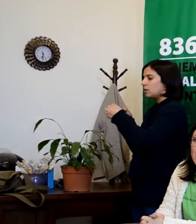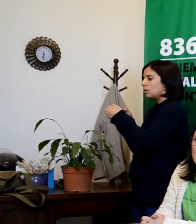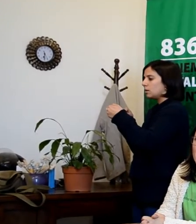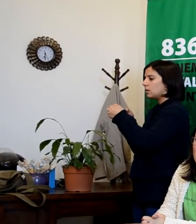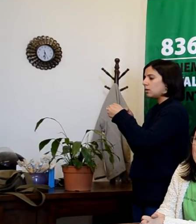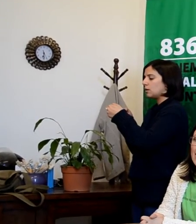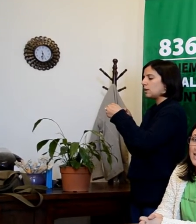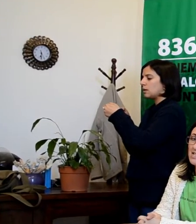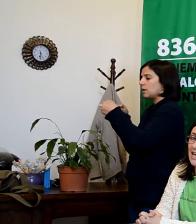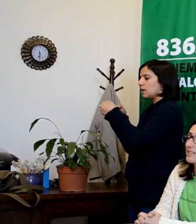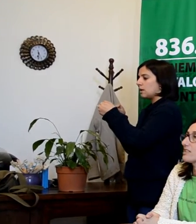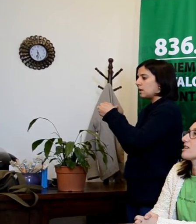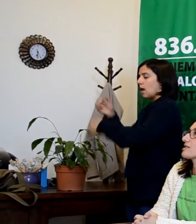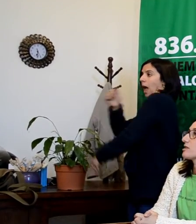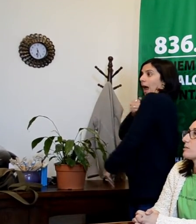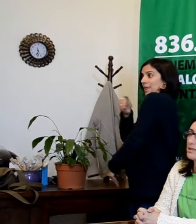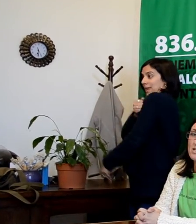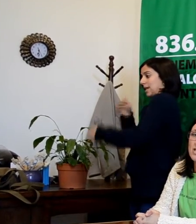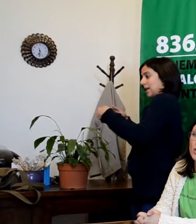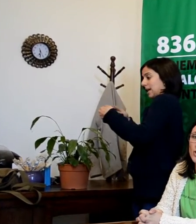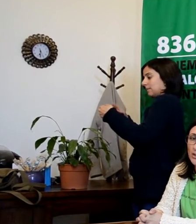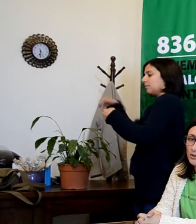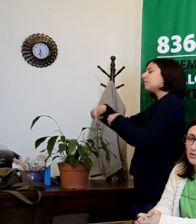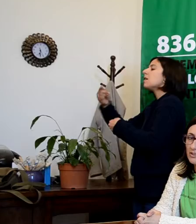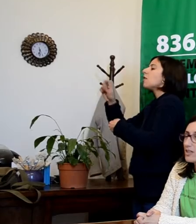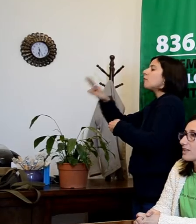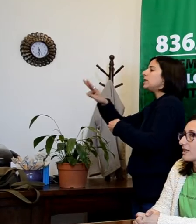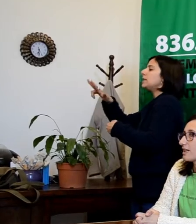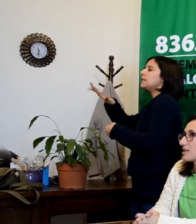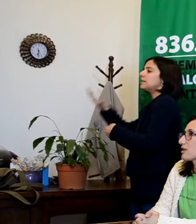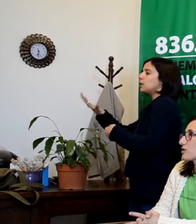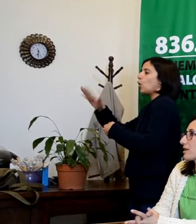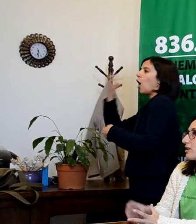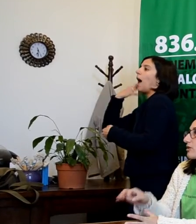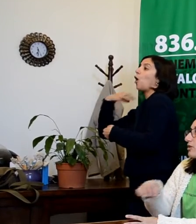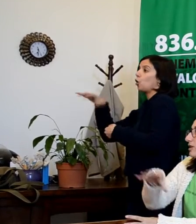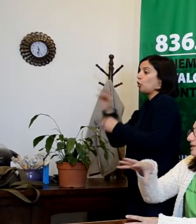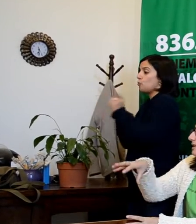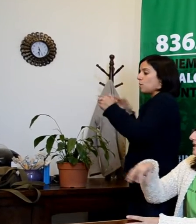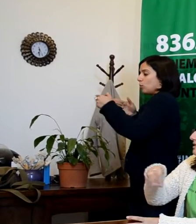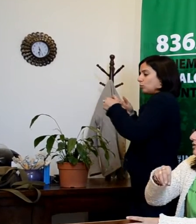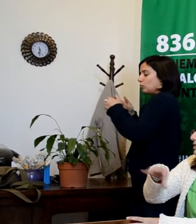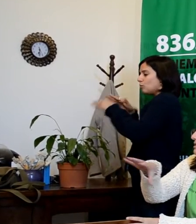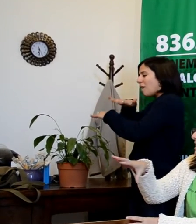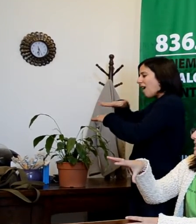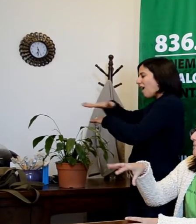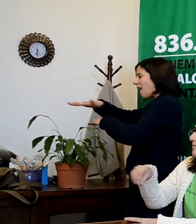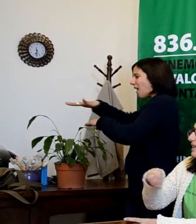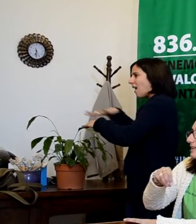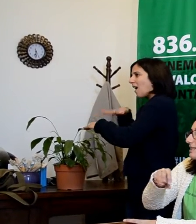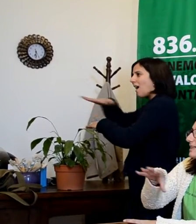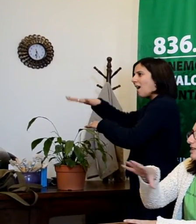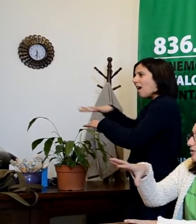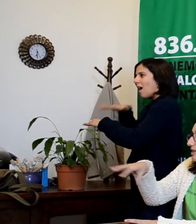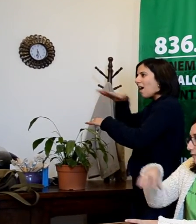es la calle Artigas y 25 de agosto, que es en José Enrique Rodó, en donde está la Casa